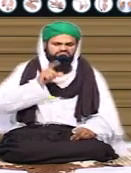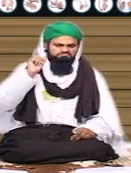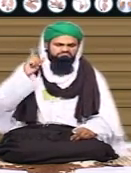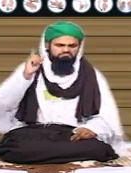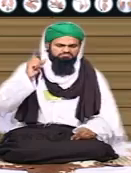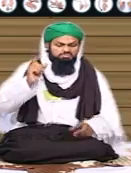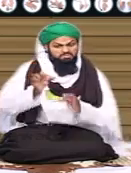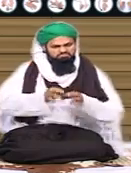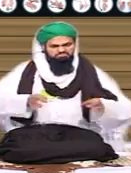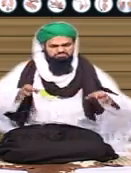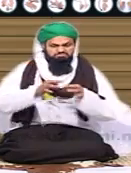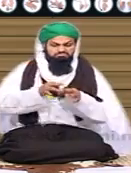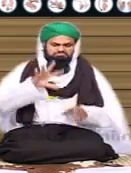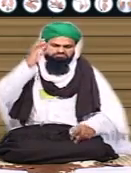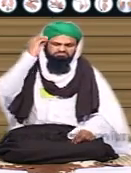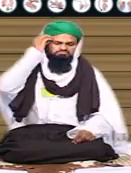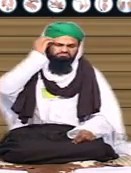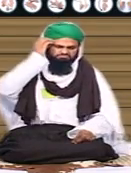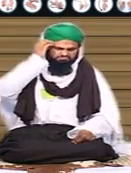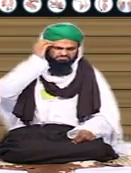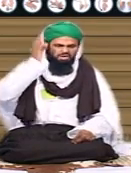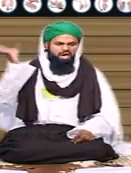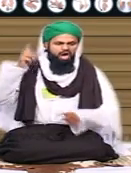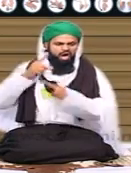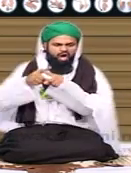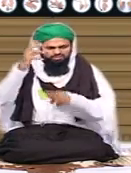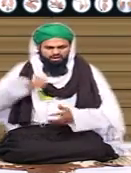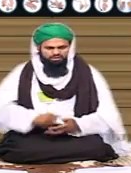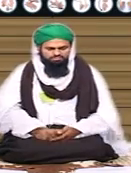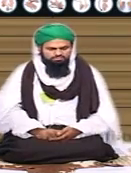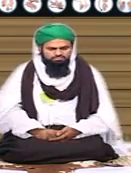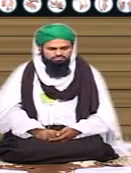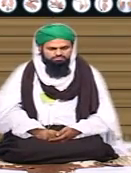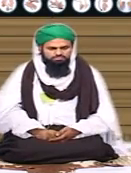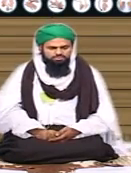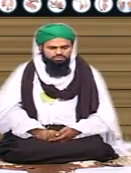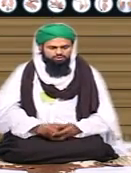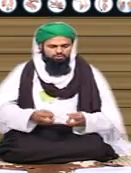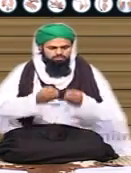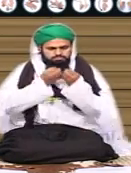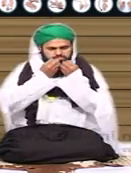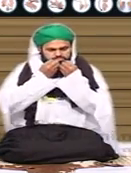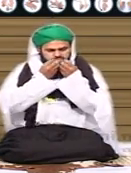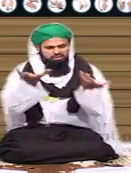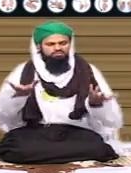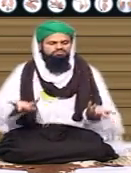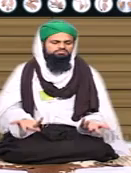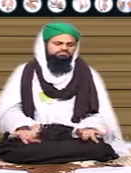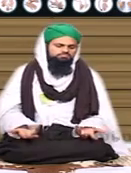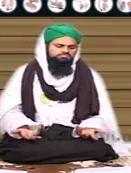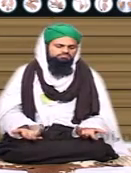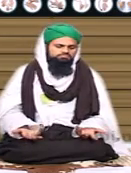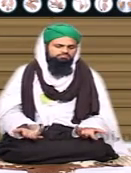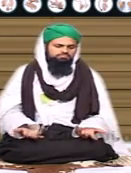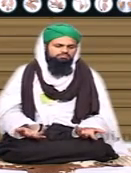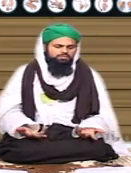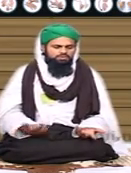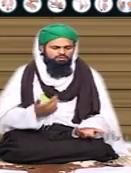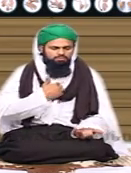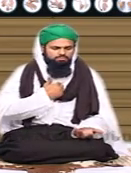کی سارے خاندان کو جانتا ہوں، یہ کون سا اچھا ہے؟ تو اس نے بھی میرے بارے میں تھوڑی بھڑاس نکالی. تو آپ نے بڑی شرافت